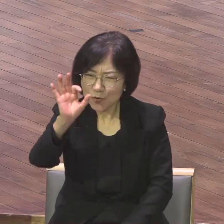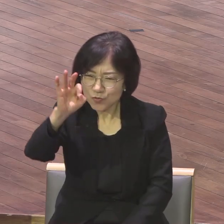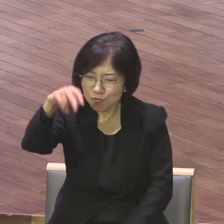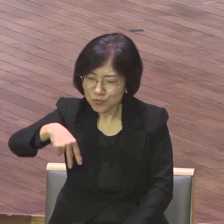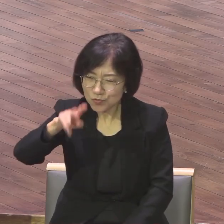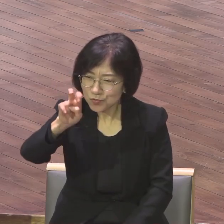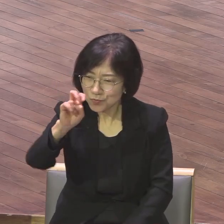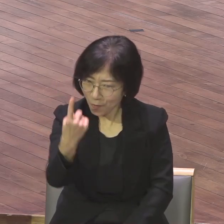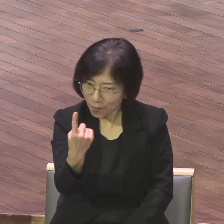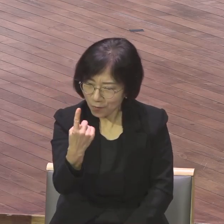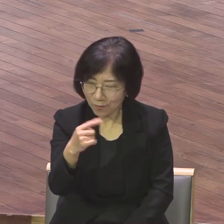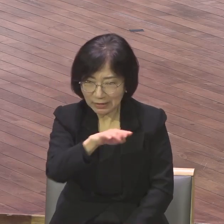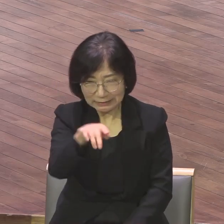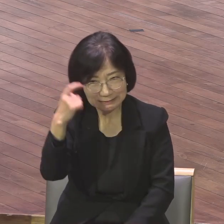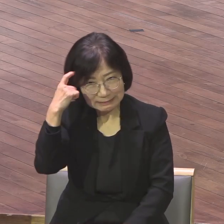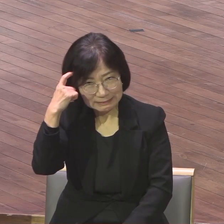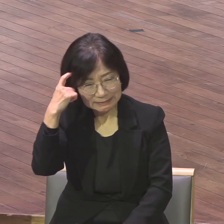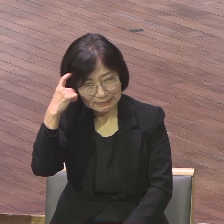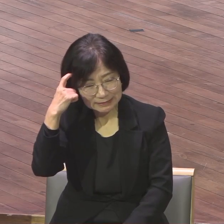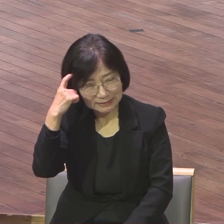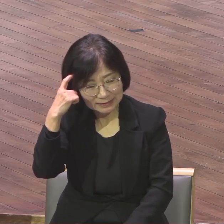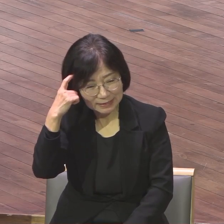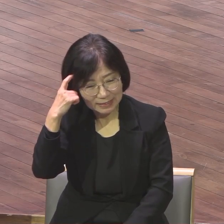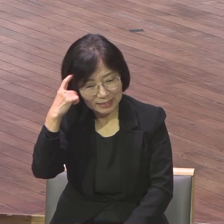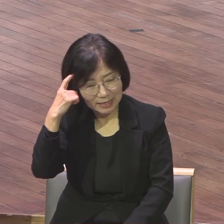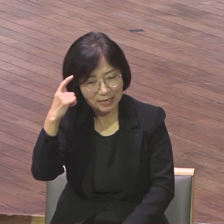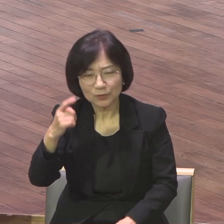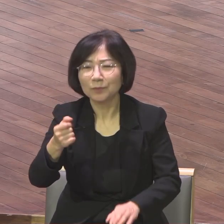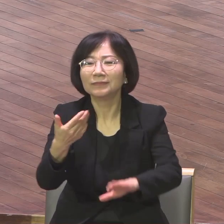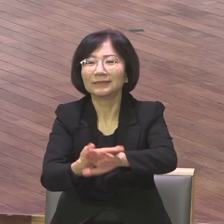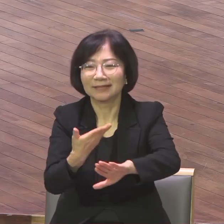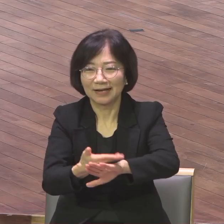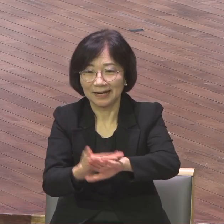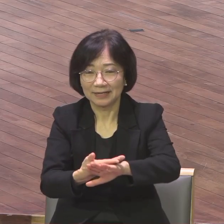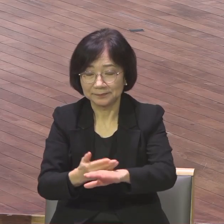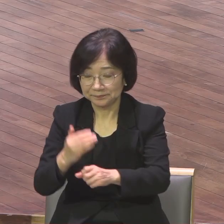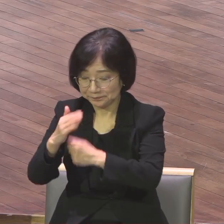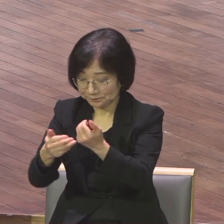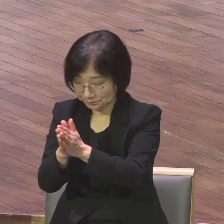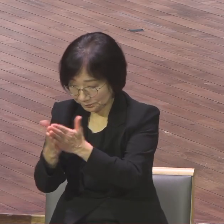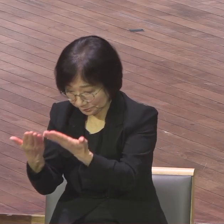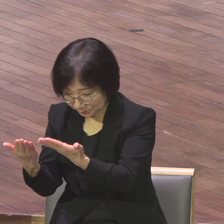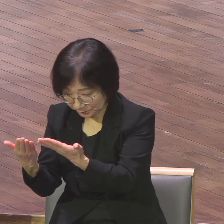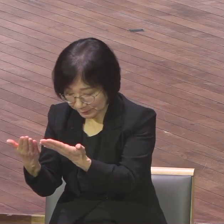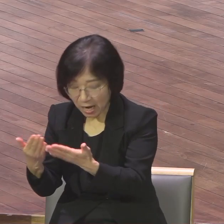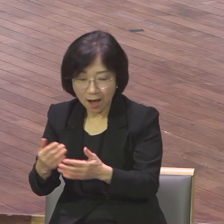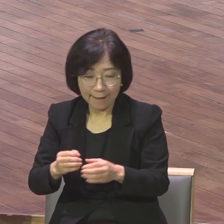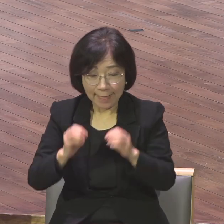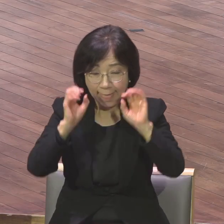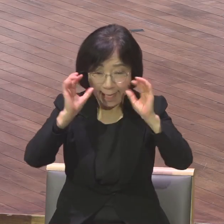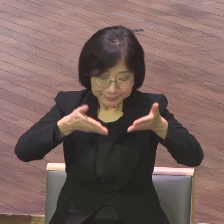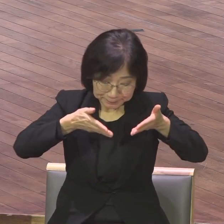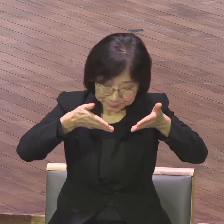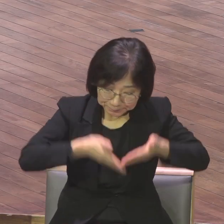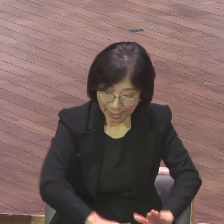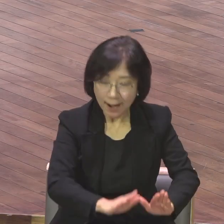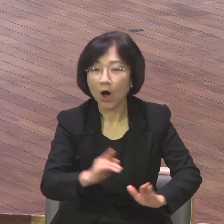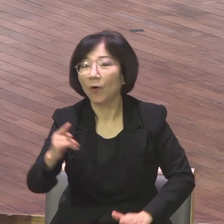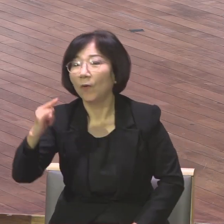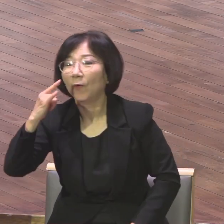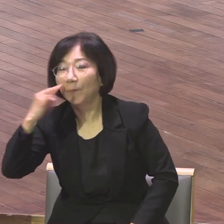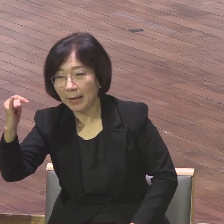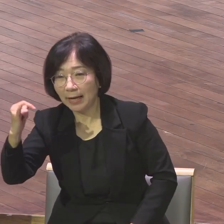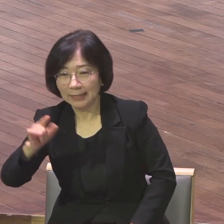그 유모가 아니고 갓 태어난 자녀를 둔 엄마를 말합니다. 갓 태어난 아이, 젖을 먹이는